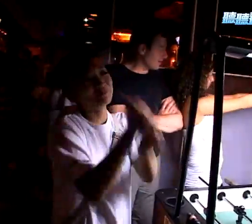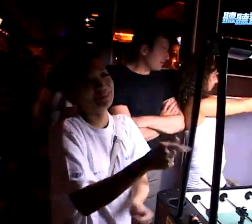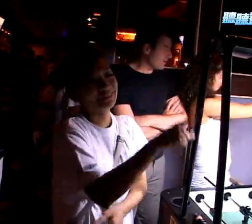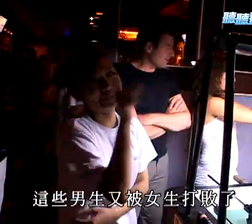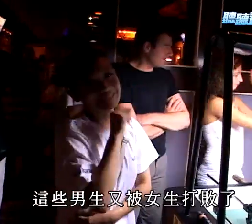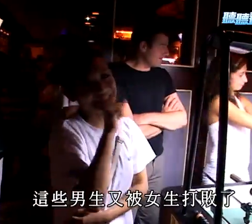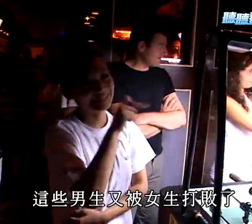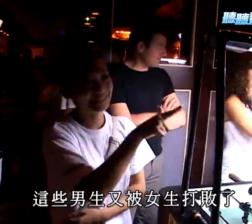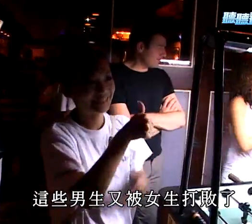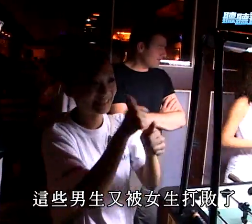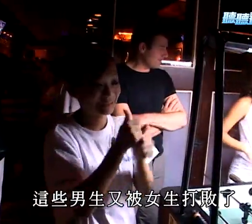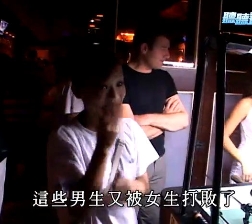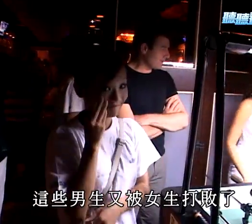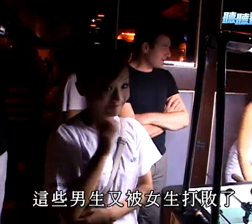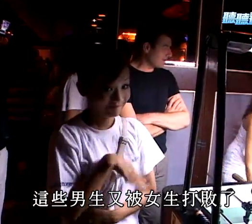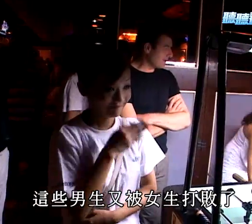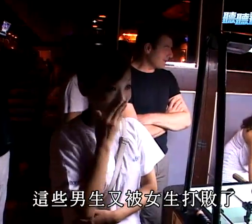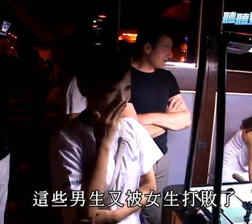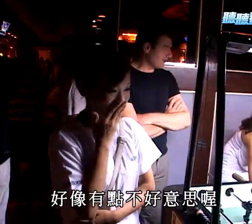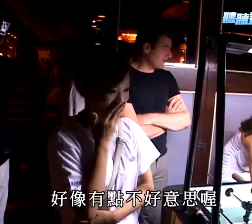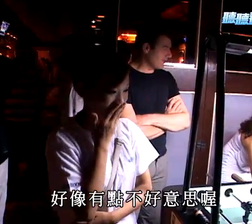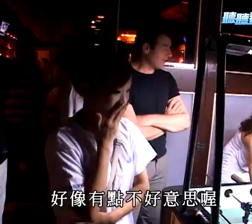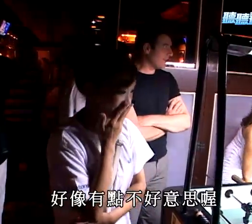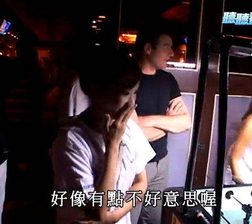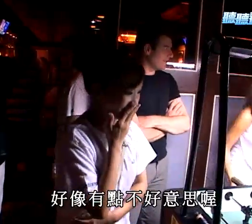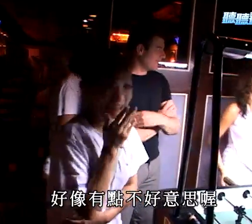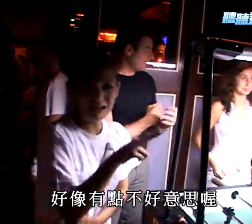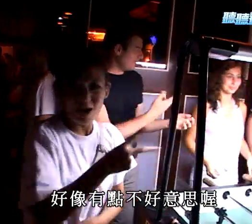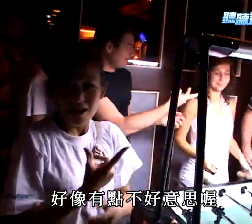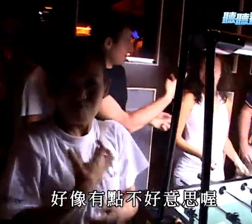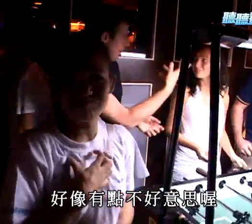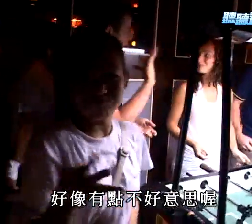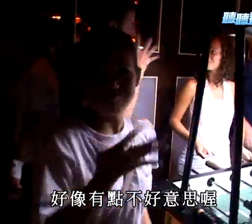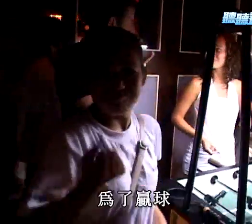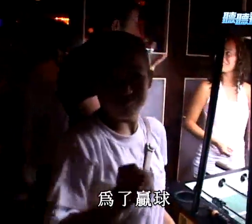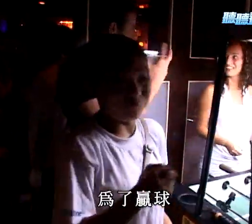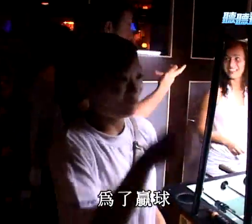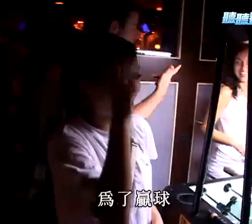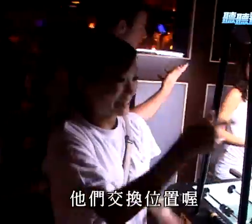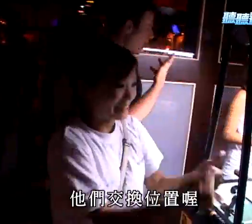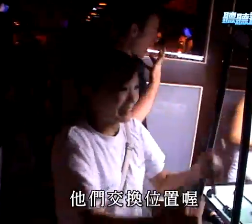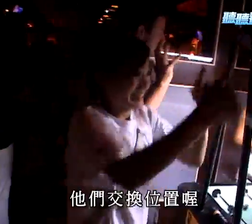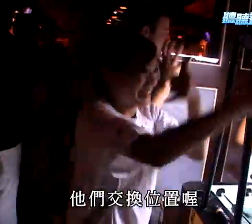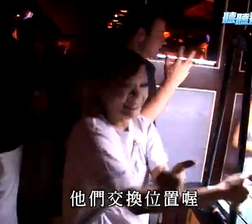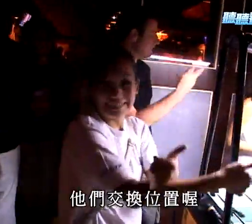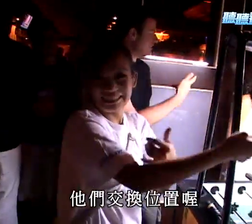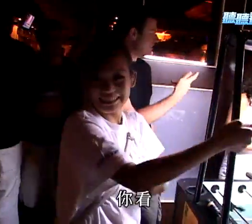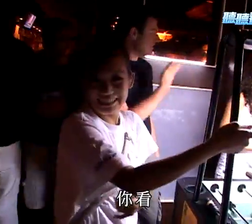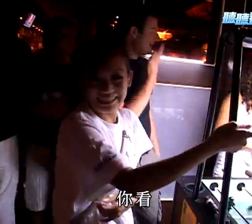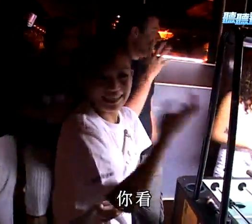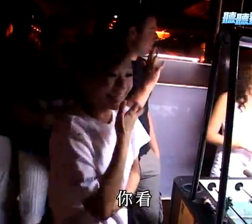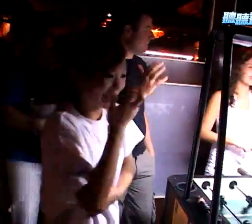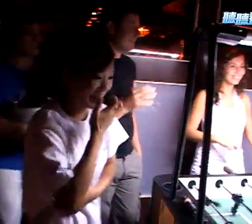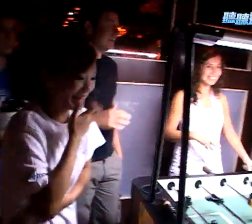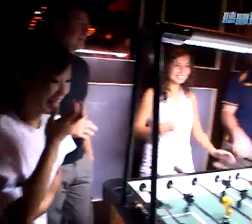这些男生又被女生打败了，好像有点不好意思哦。为了赢球啊，他们交换位置哦，你看，好好